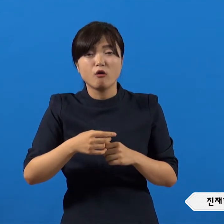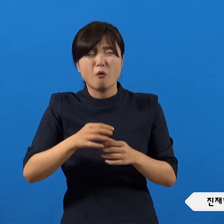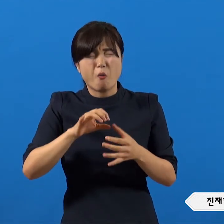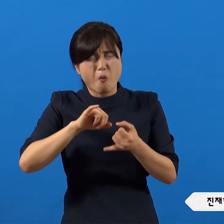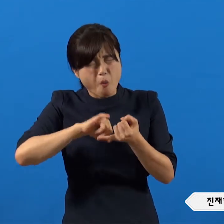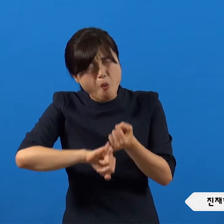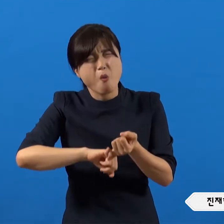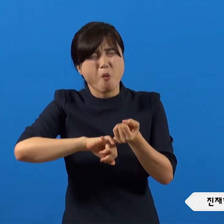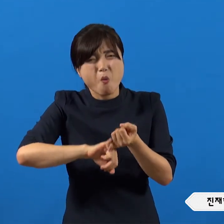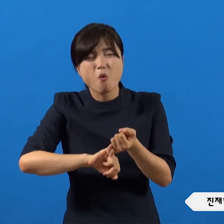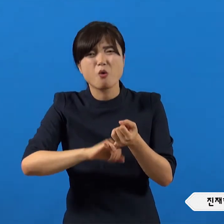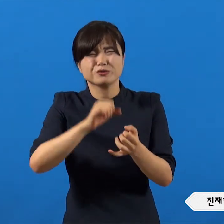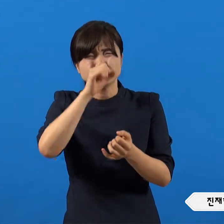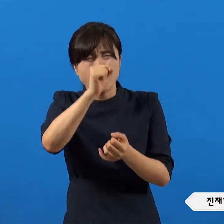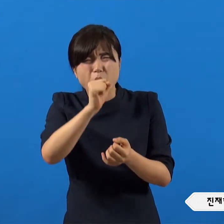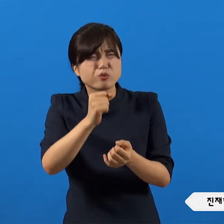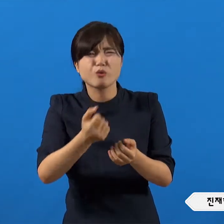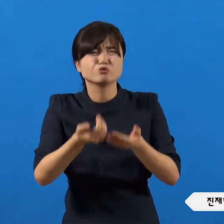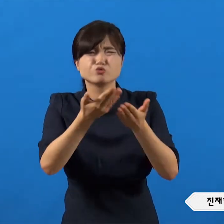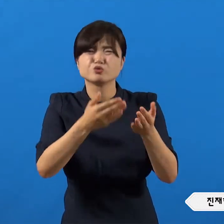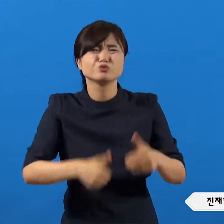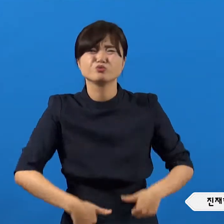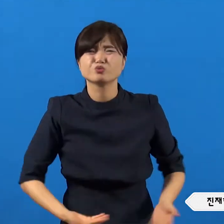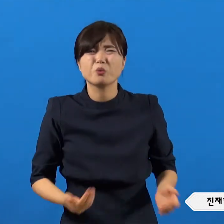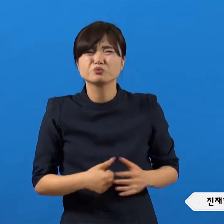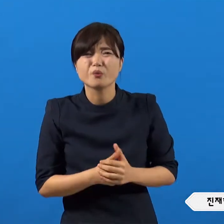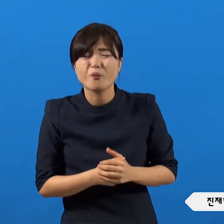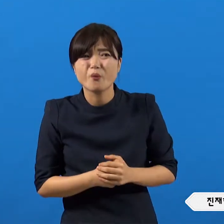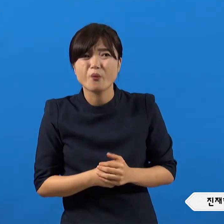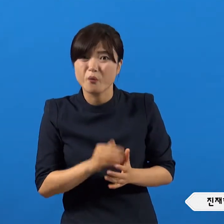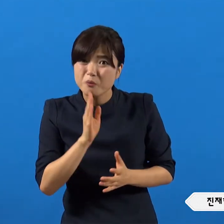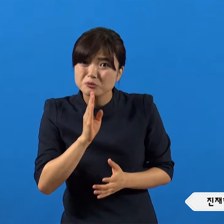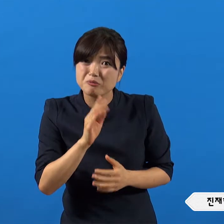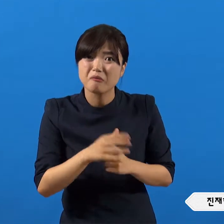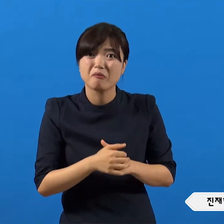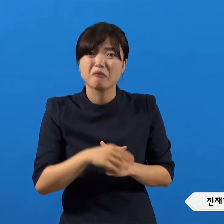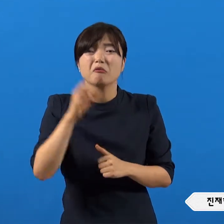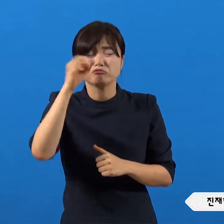주님께서 가장 좋은 포도주로 바뀔 필요는 없지 않습니까?